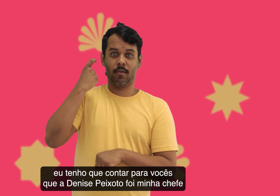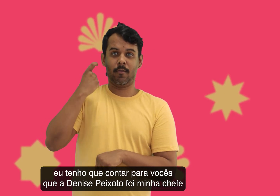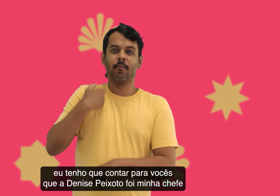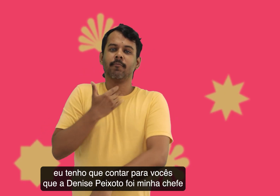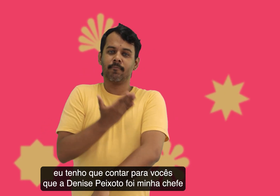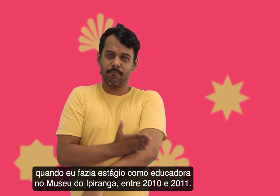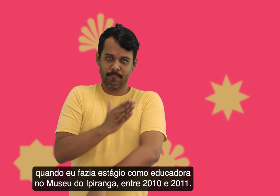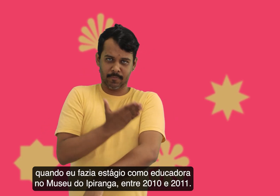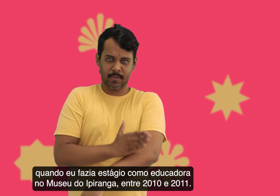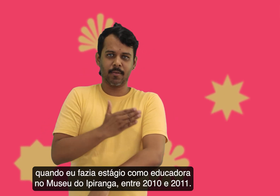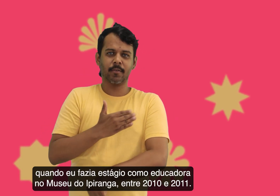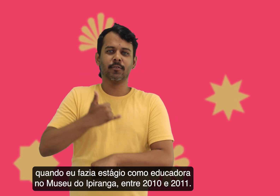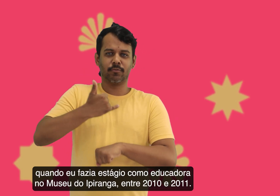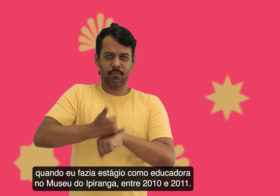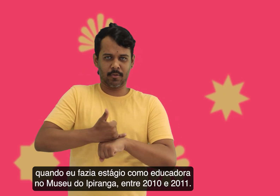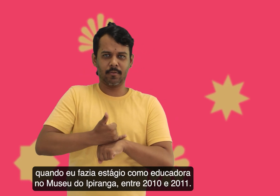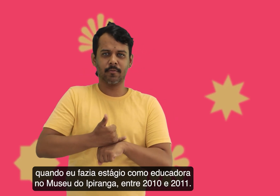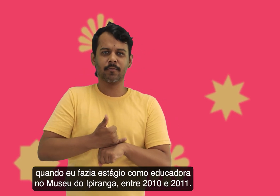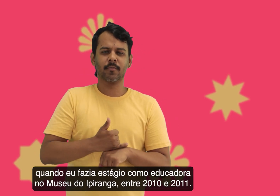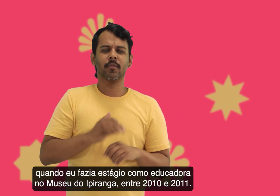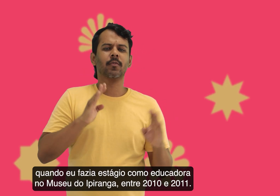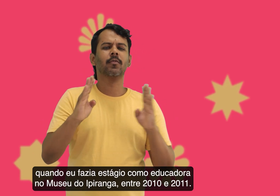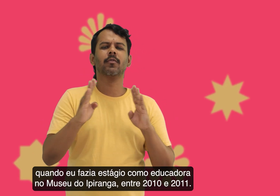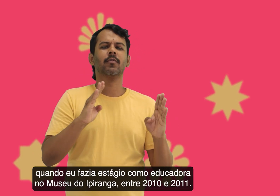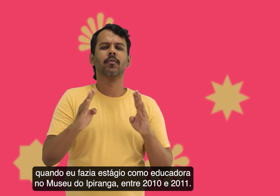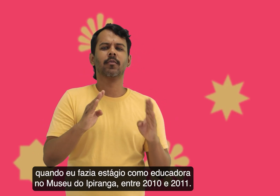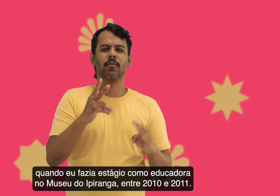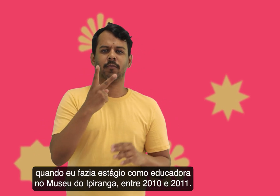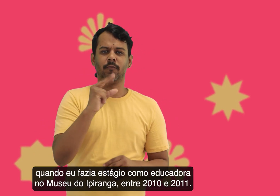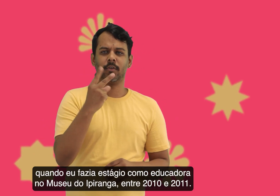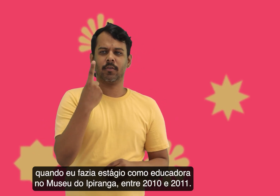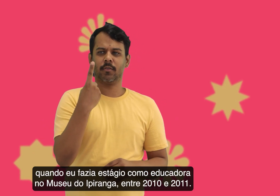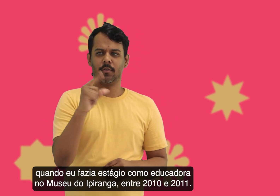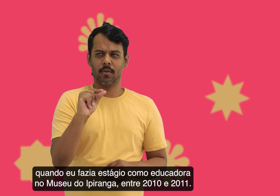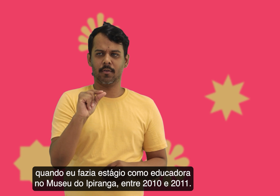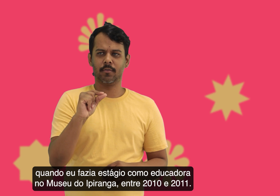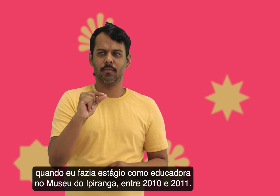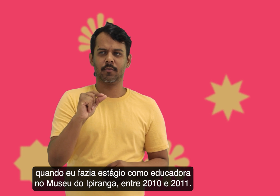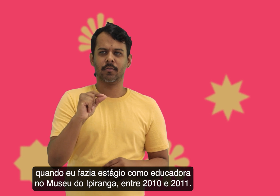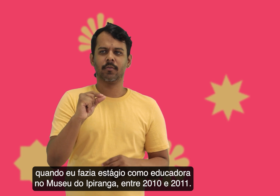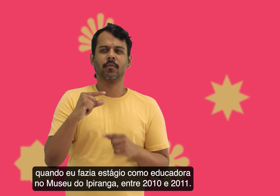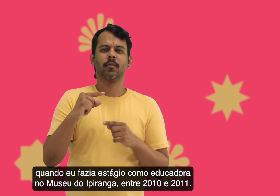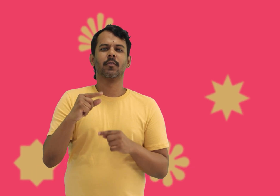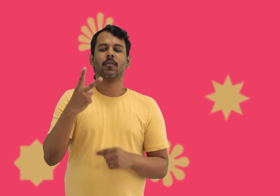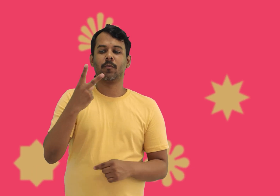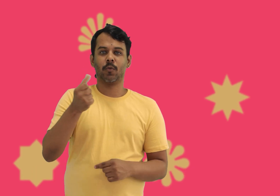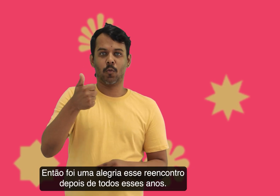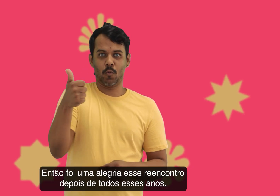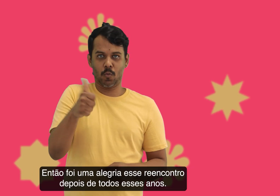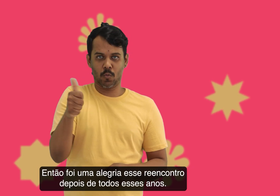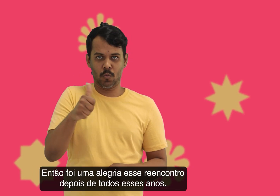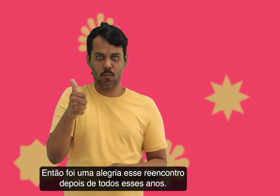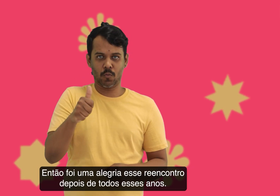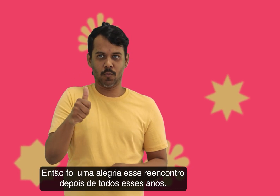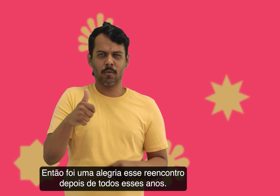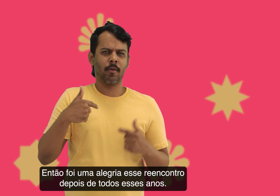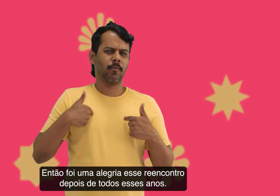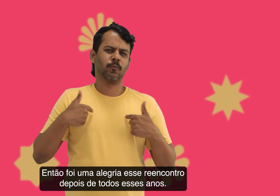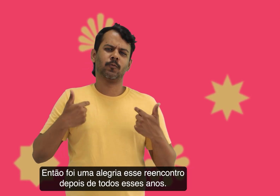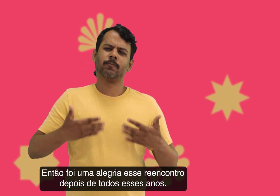foi minha chefe quando eu fazia estágio como educadora no Museu do Ipiranga, entre 2010 e 2011. Então foi uma alegria